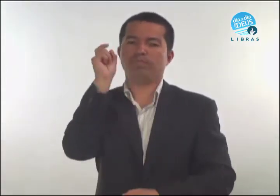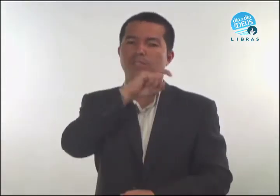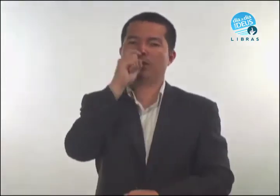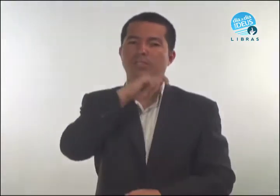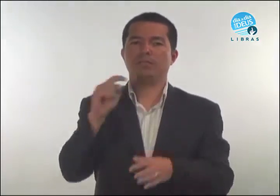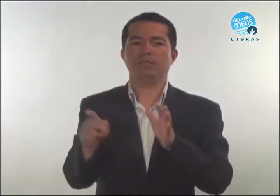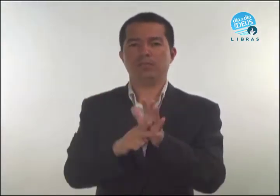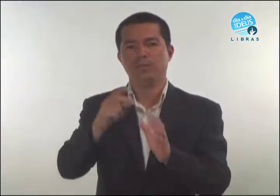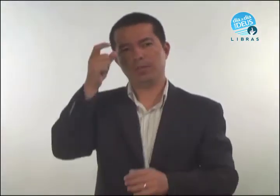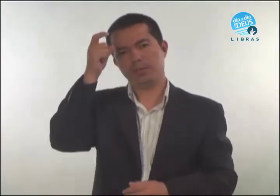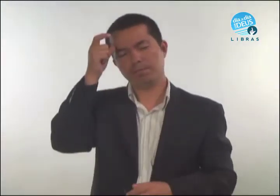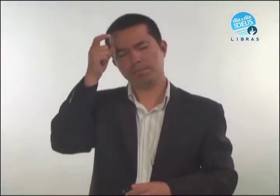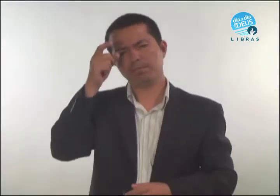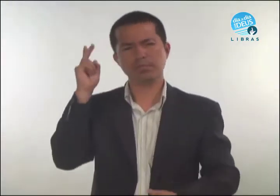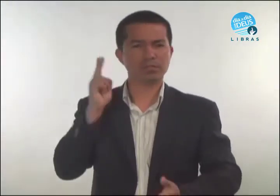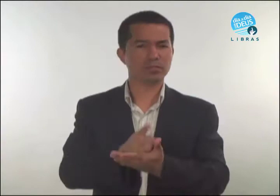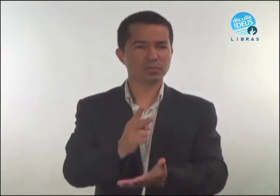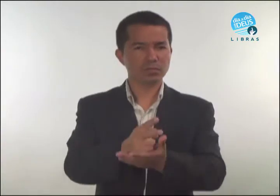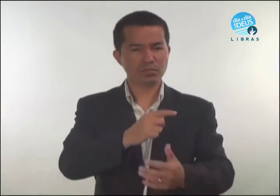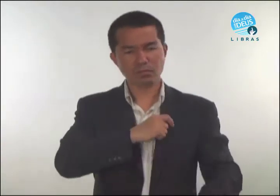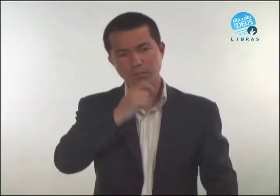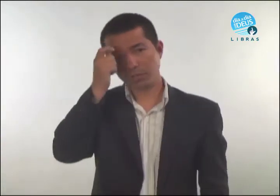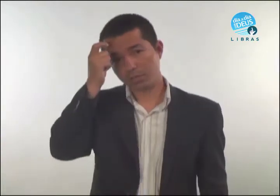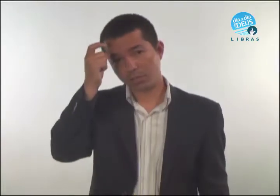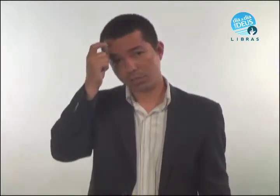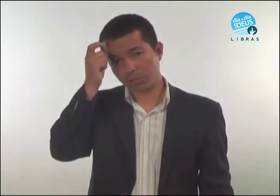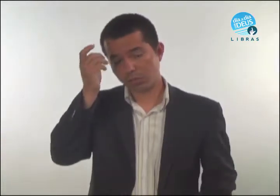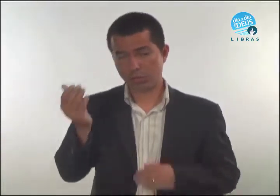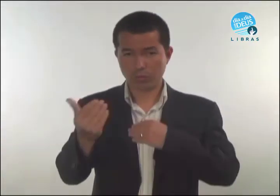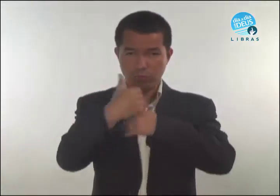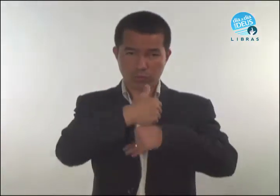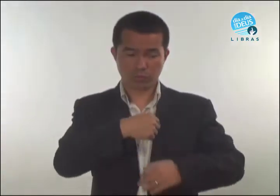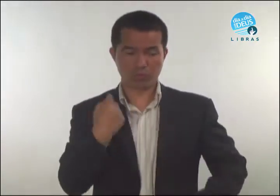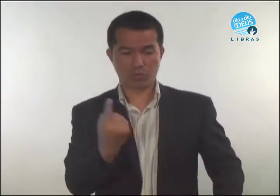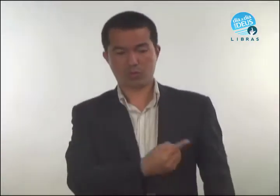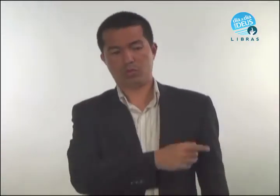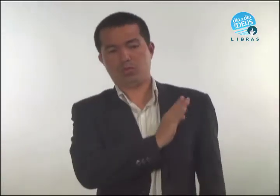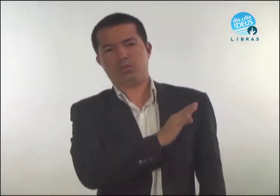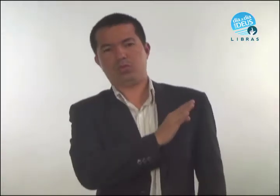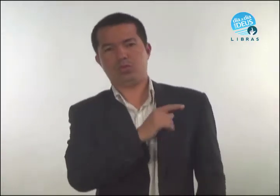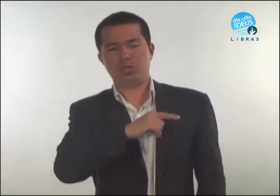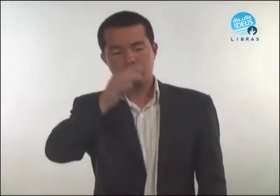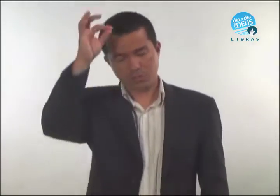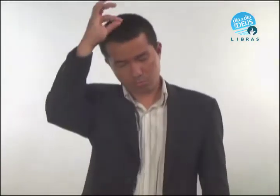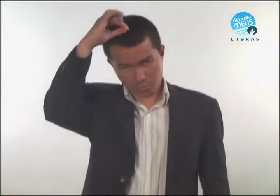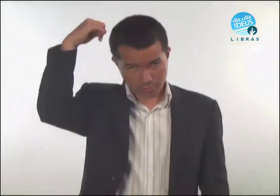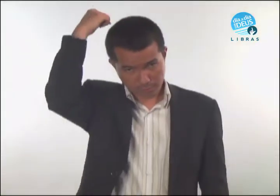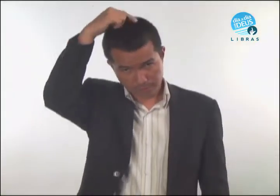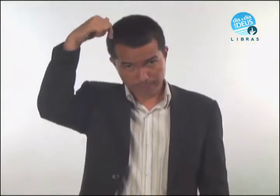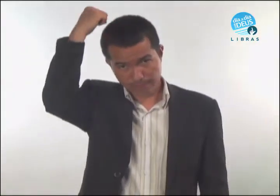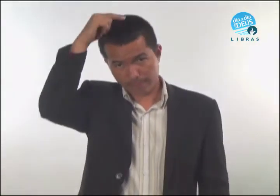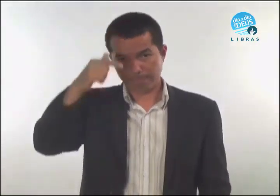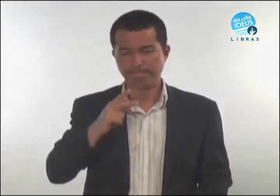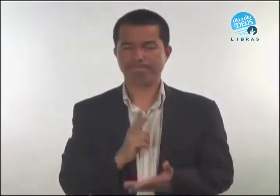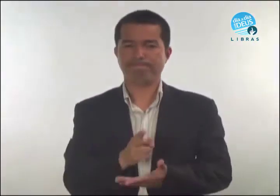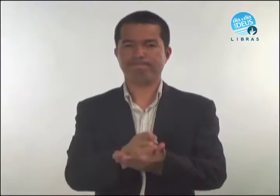Sabe, toda vez que Satanás planta uma mentira no nosso coração, o Espírito Santo se incumbe de